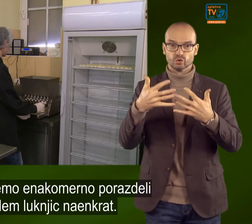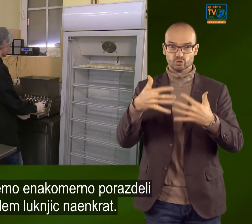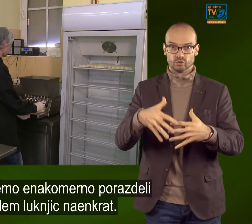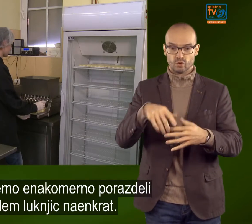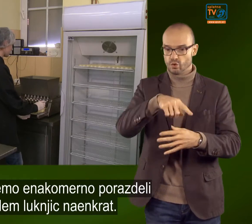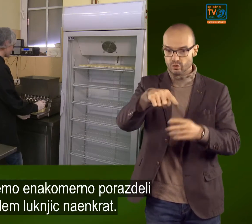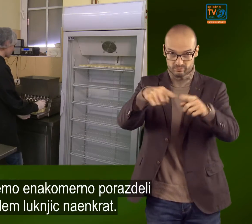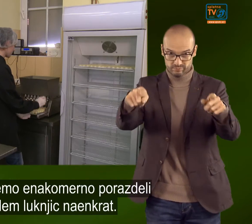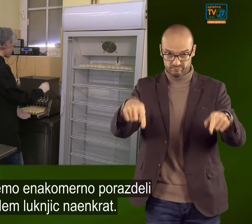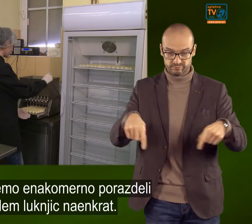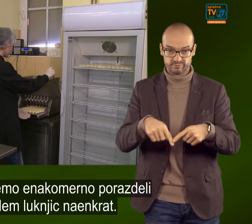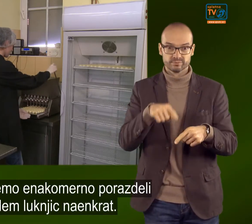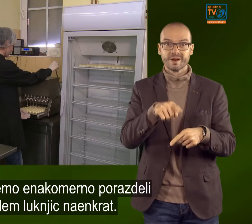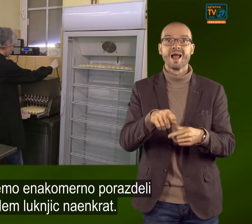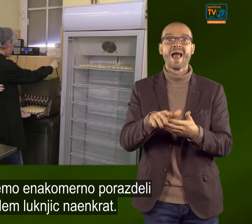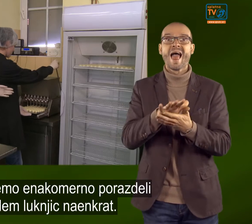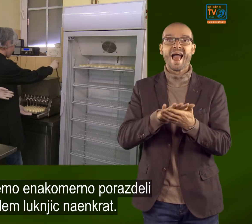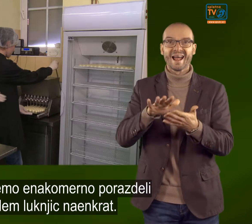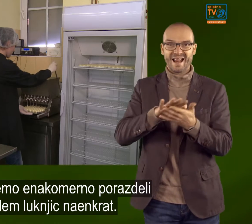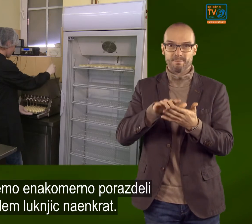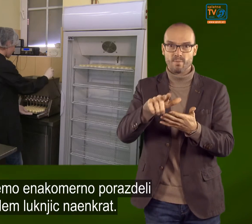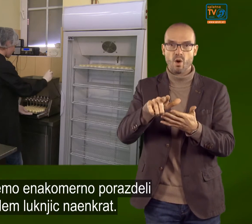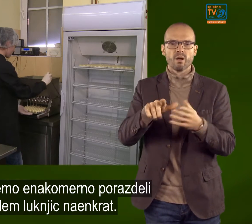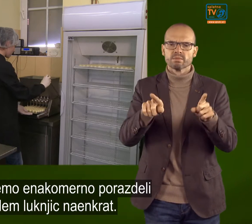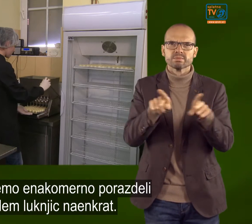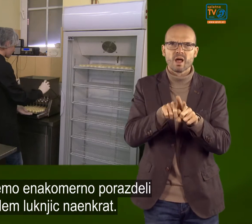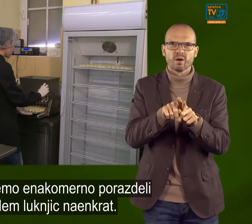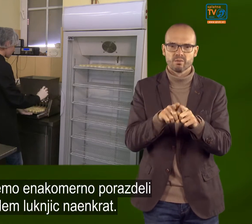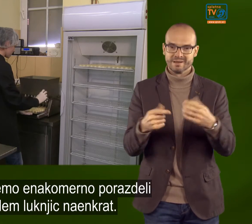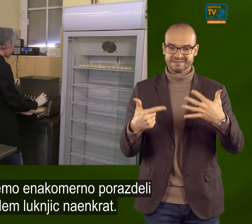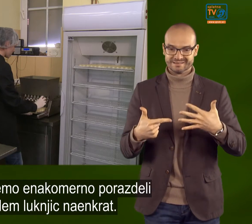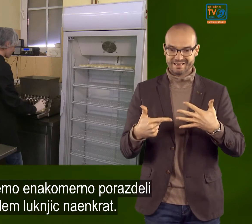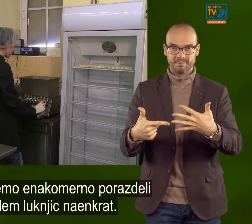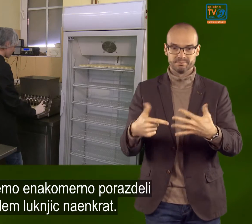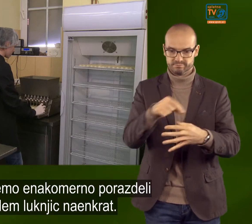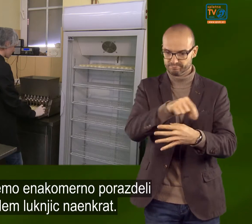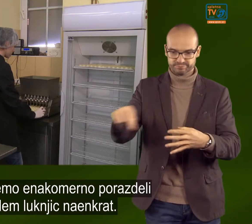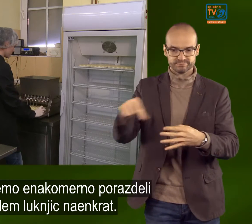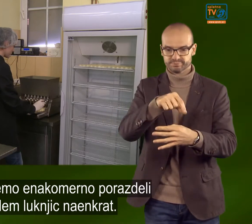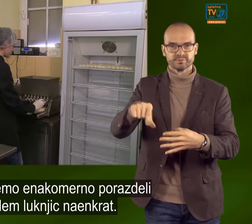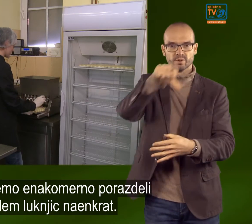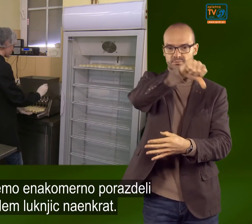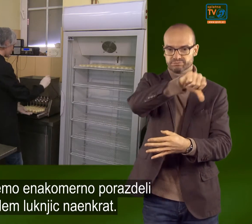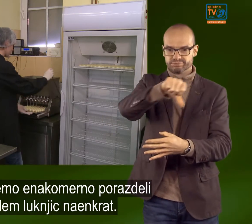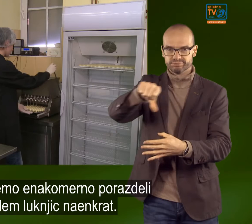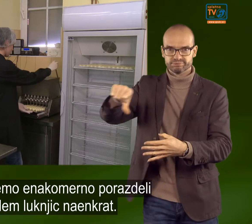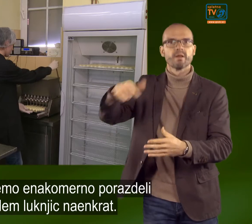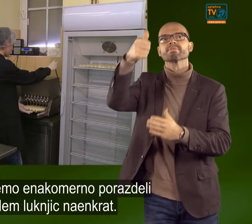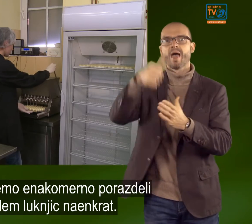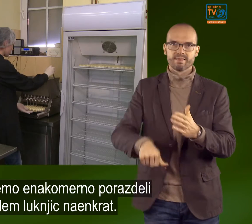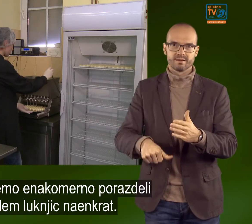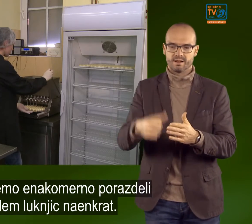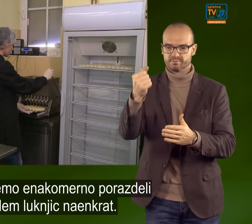Ta stroj je, da kremo enakomerno porazdeli po 7 luknjicah in vse 7